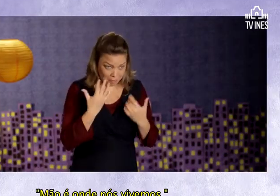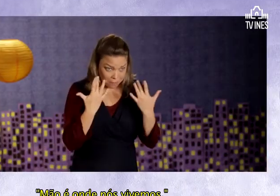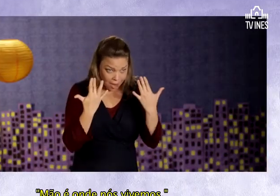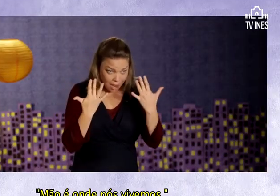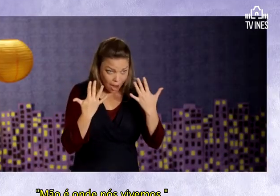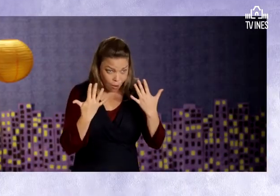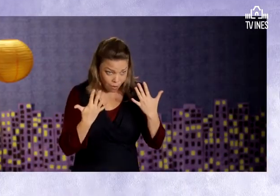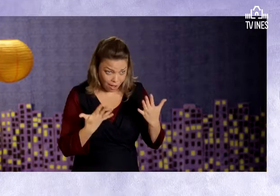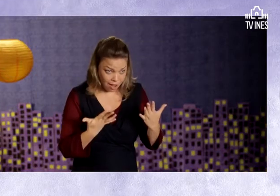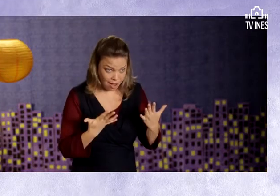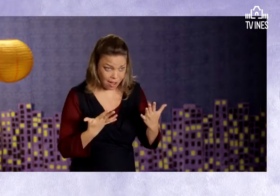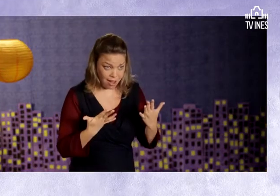vivemos.